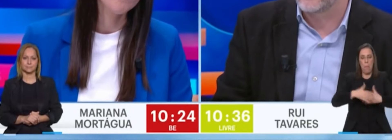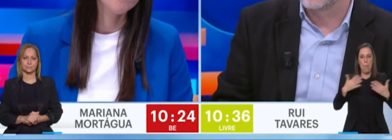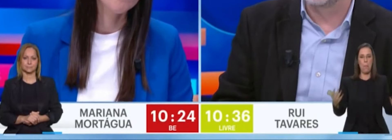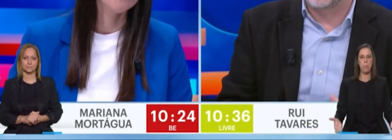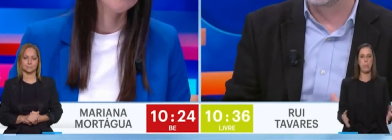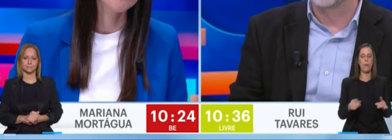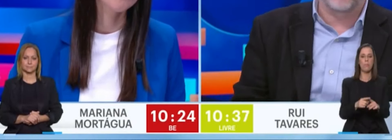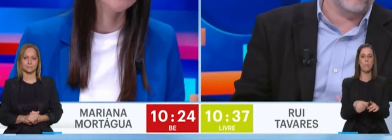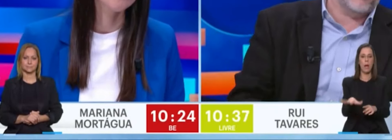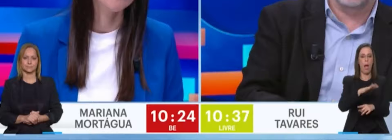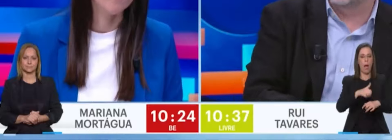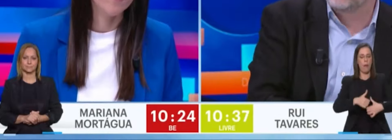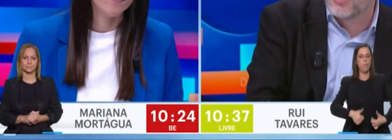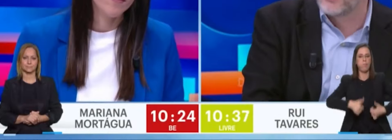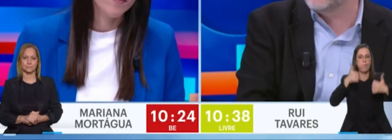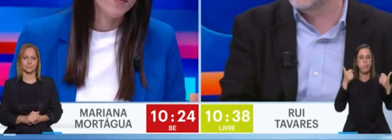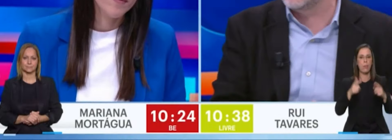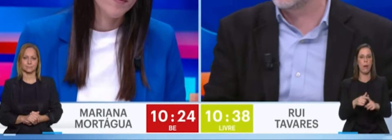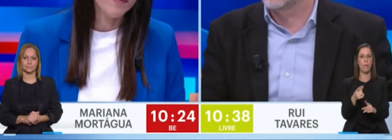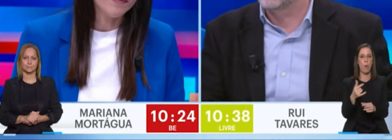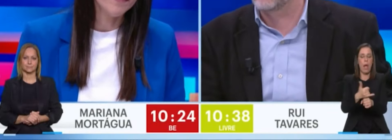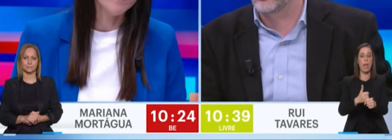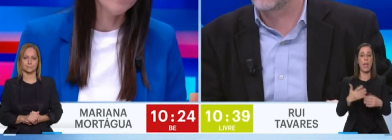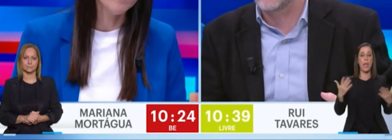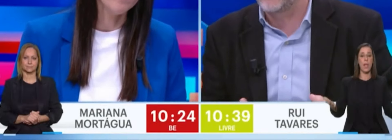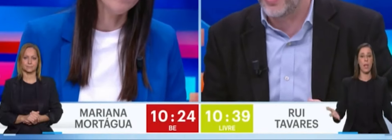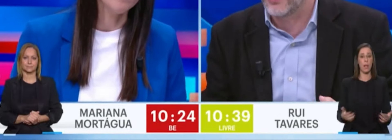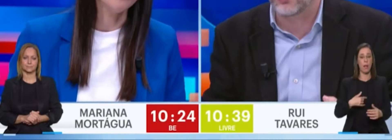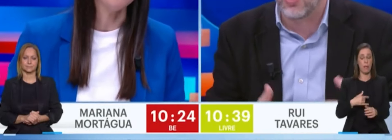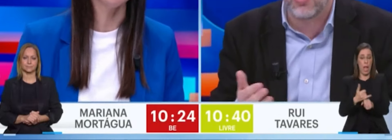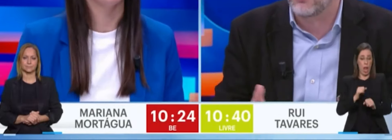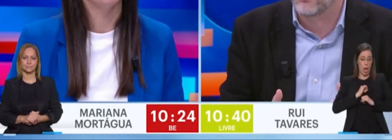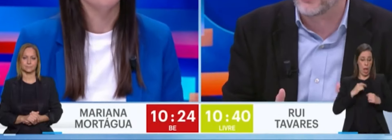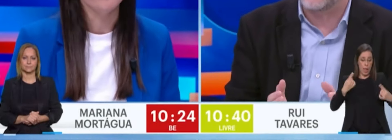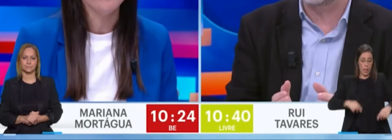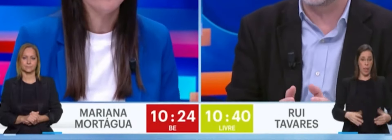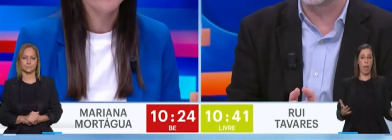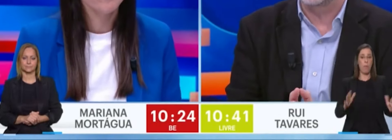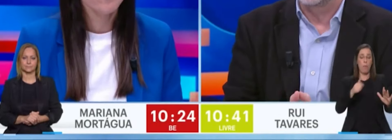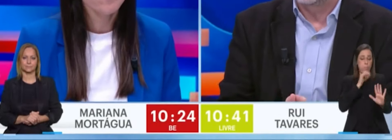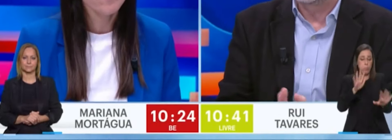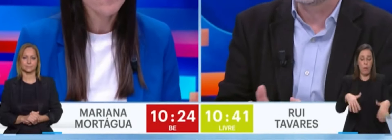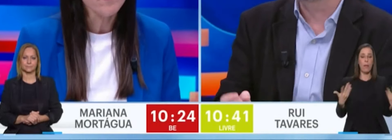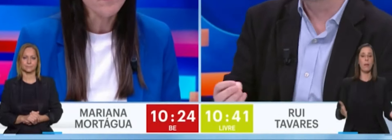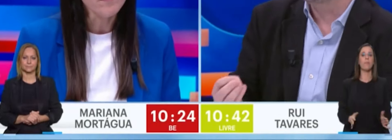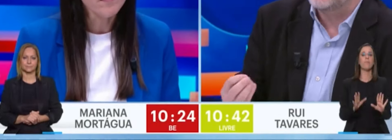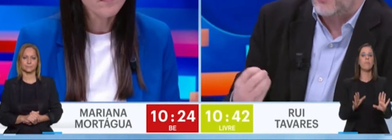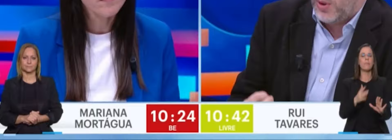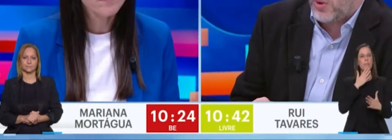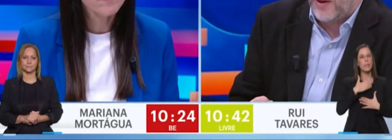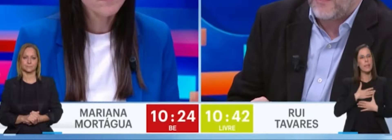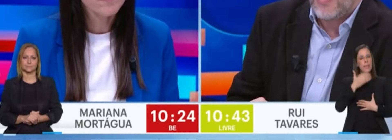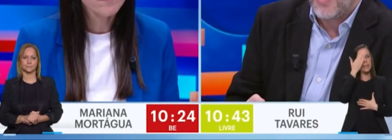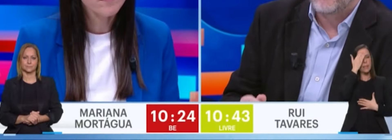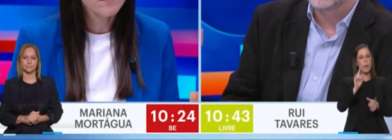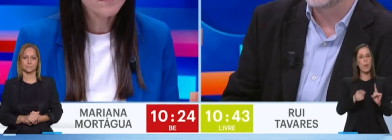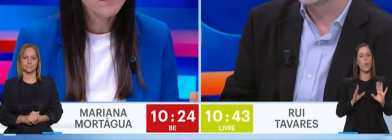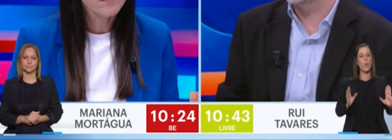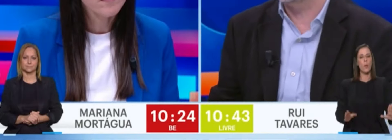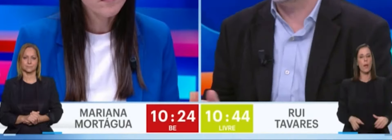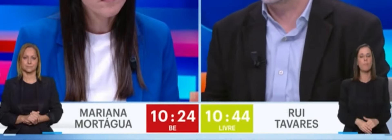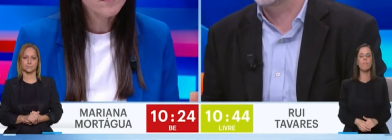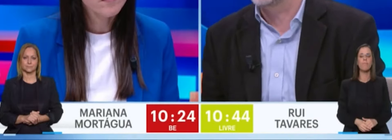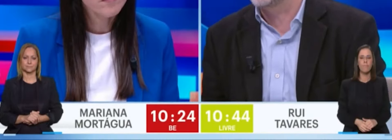eh eh numa área metropolitana uma numa ilha de um dos nossos arquipélagos ou onde quer que seja e que nos permite saber o quê